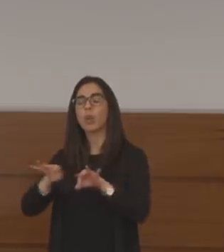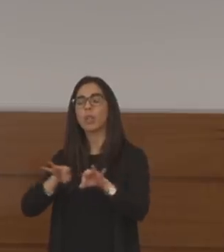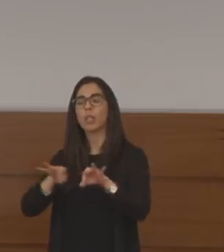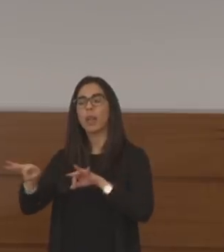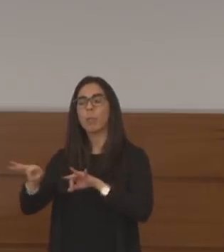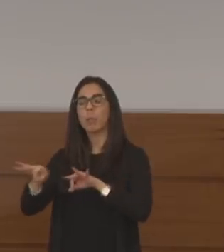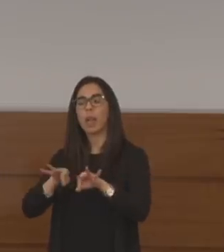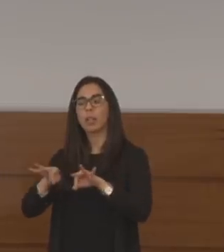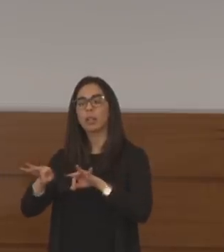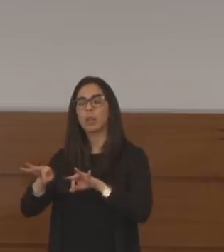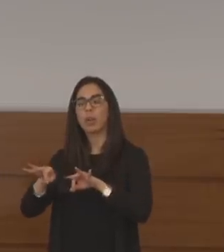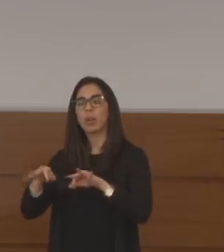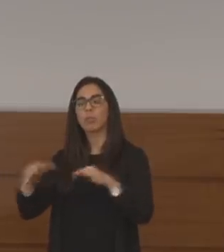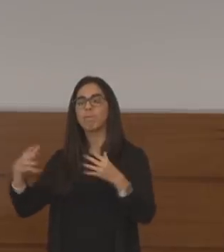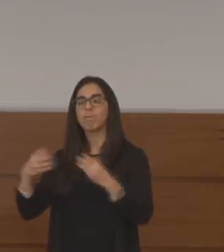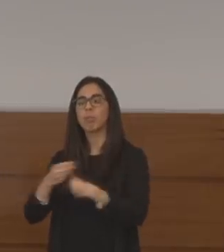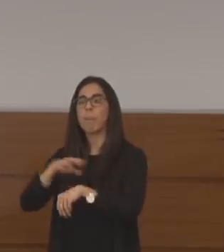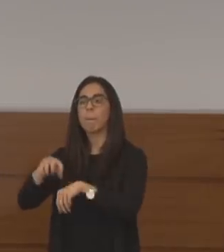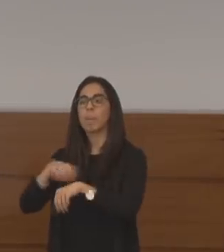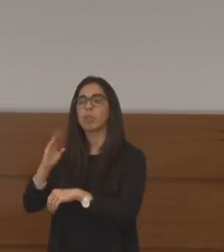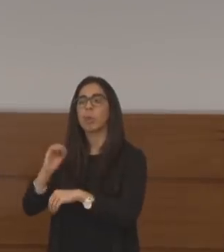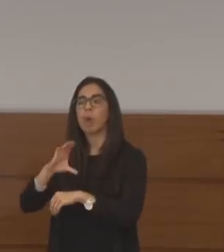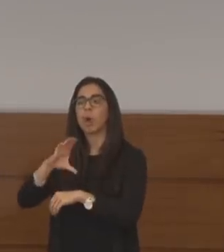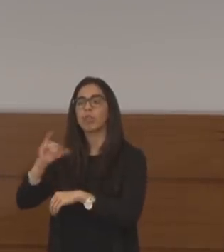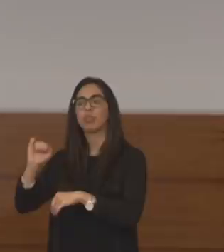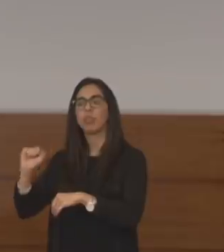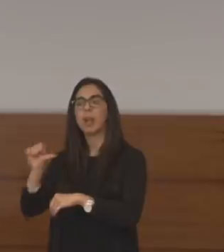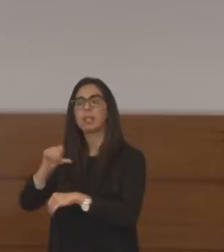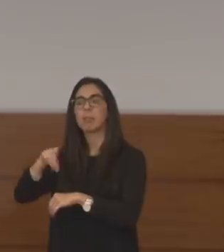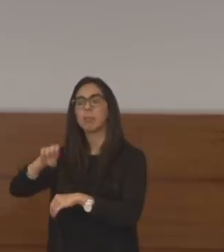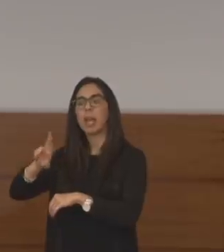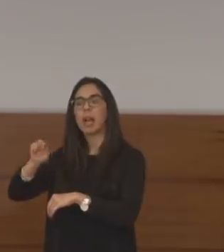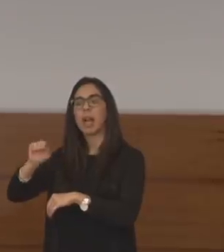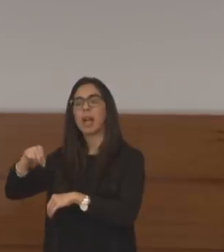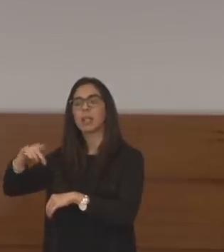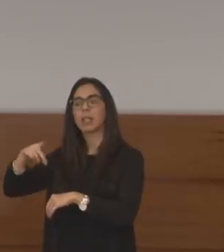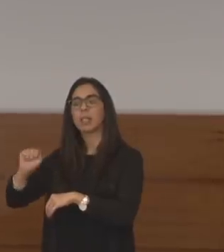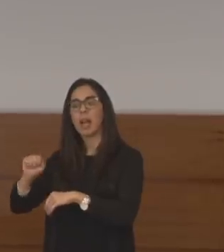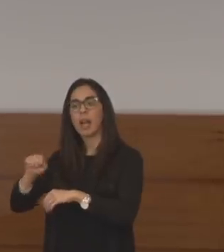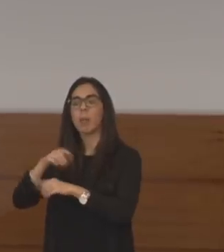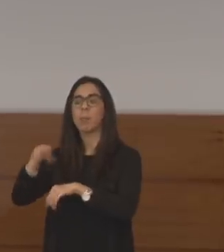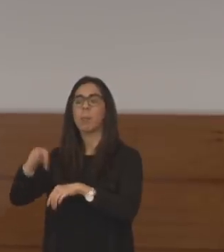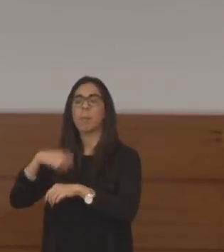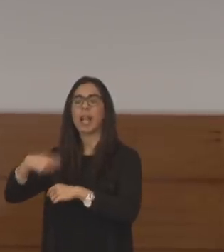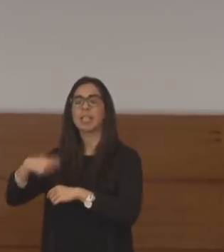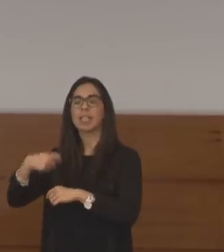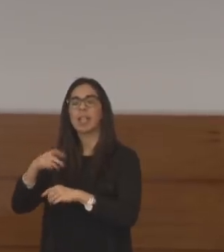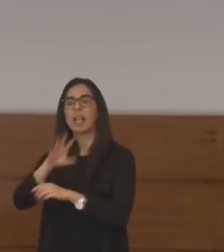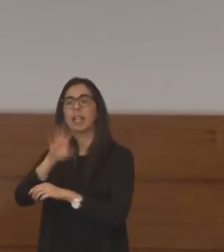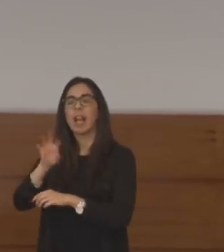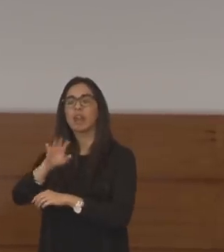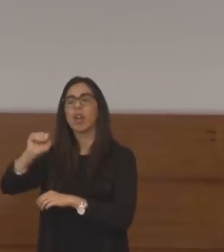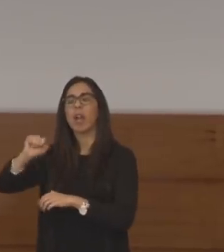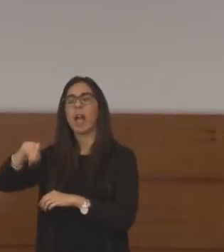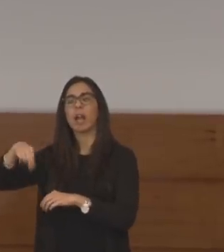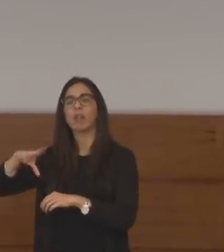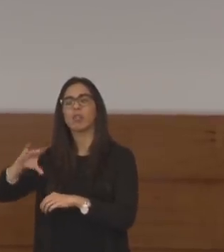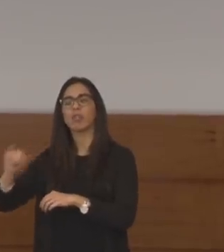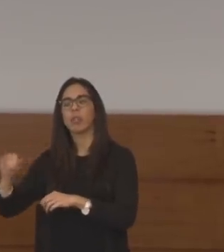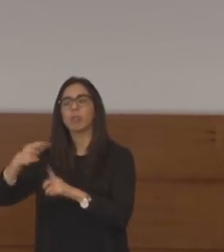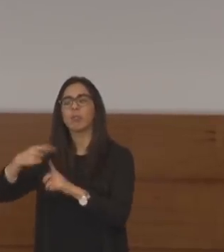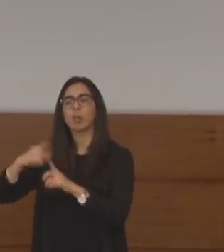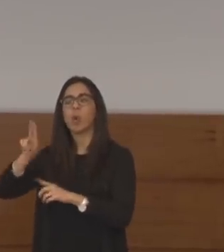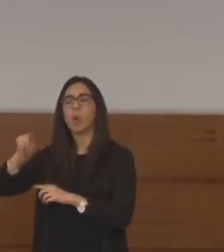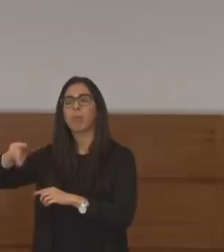il ministro boccia del ministro speranza i presidenti di regione i presidenti di anci di upi sulle